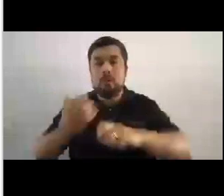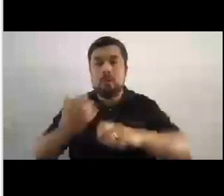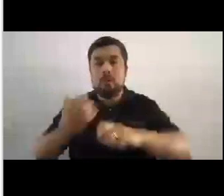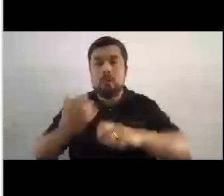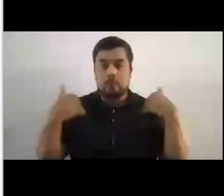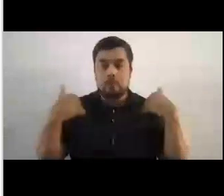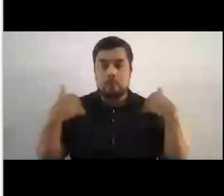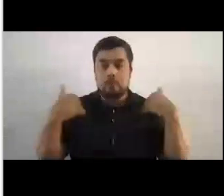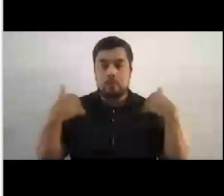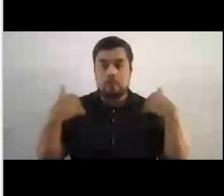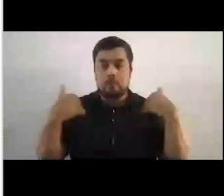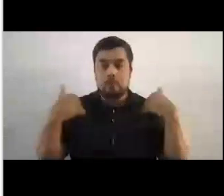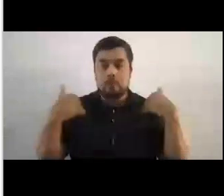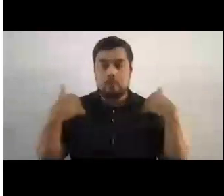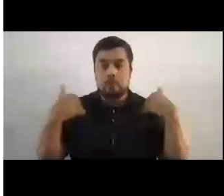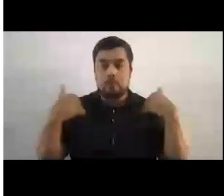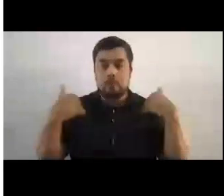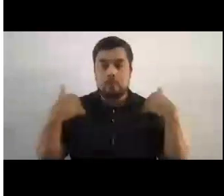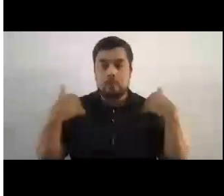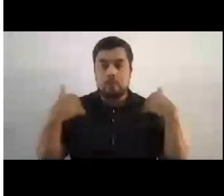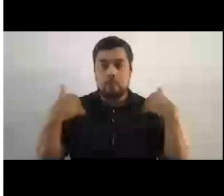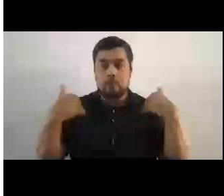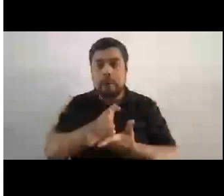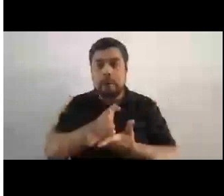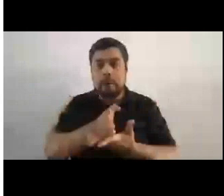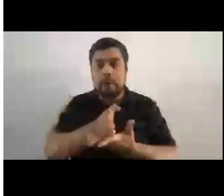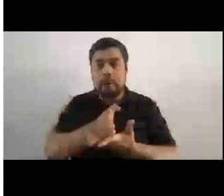La siguiente, por favor.